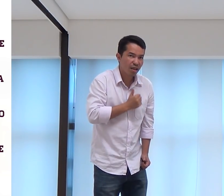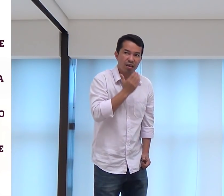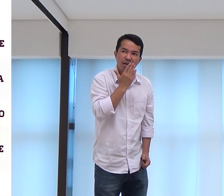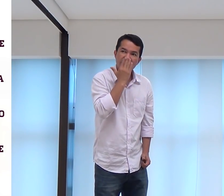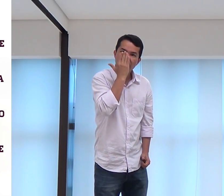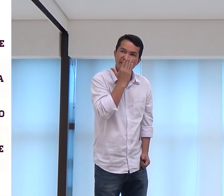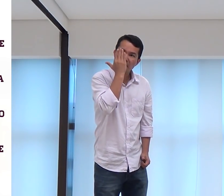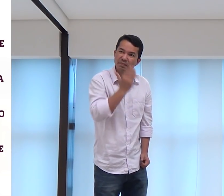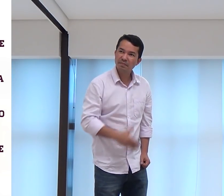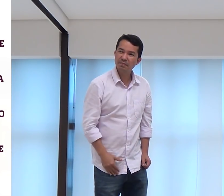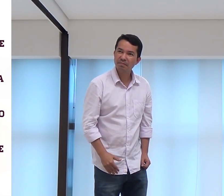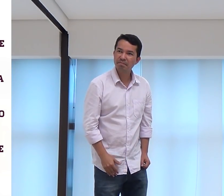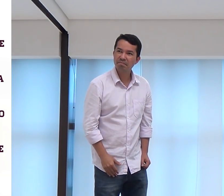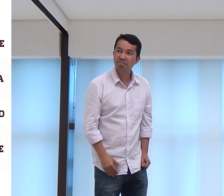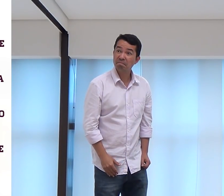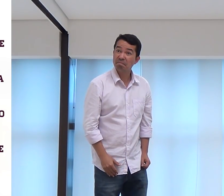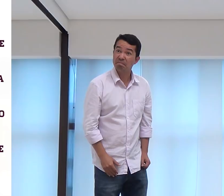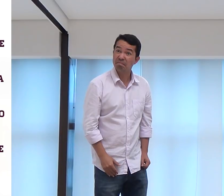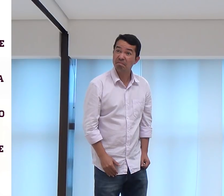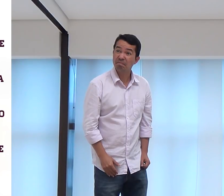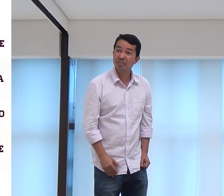com uma mulher, uma prostituta.